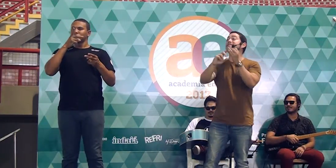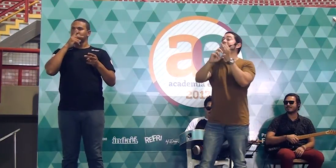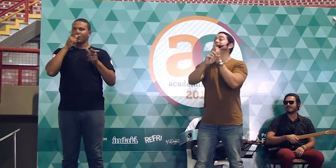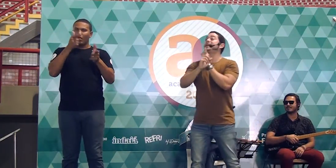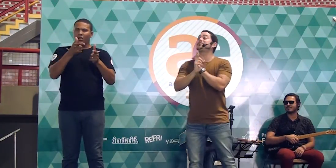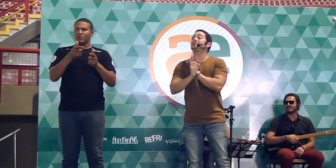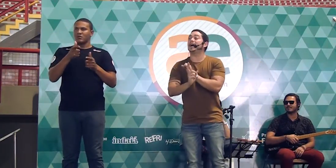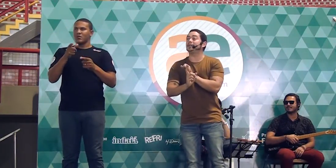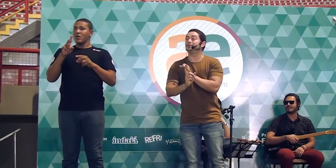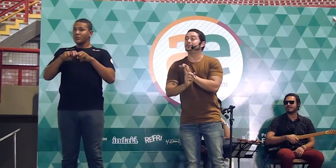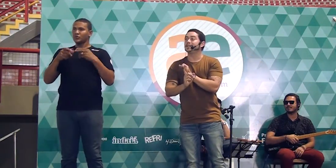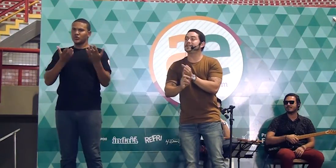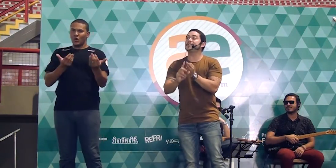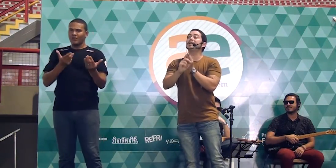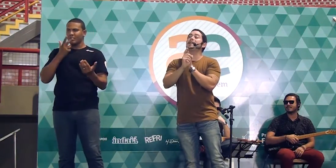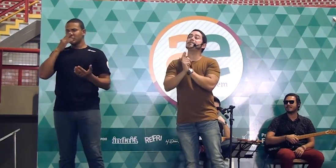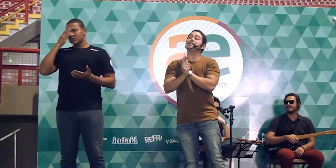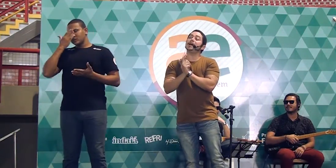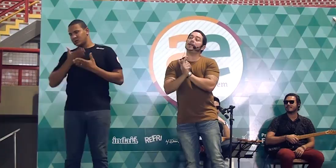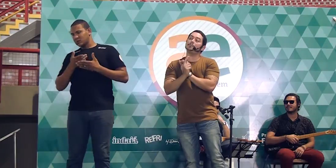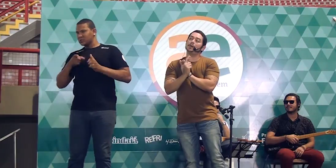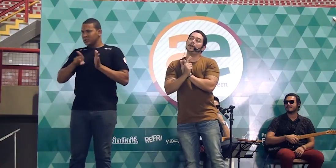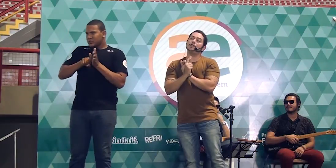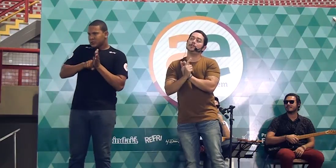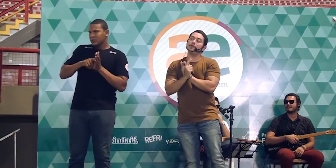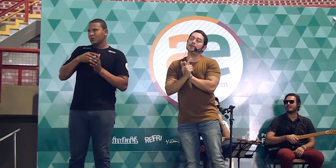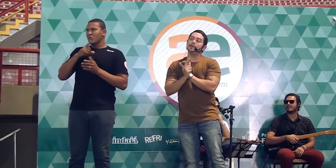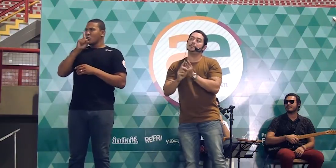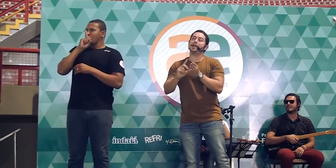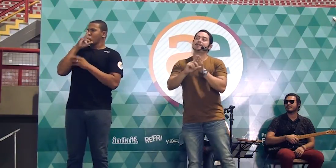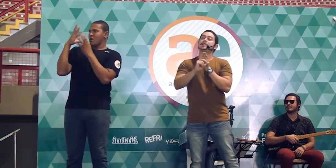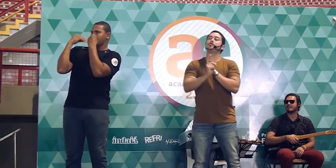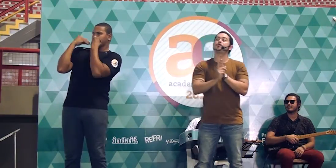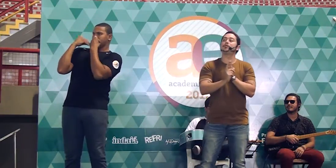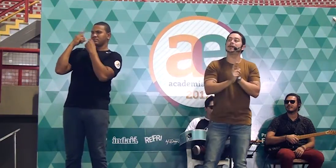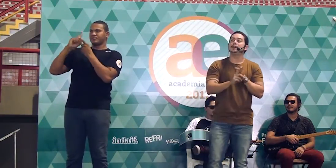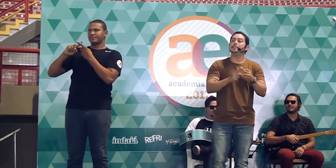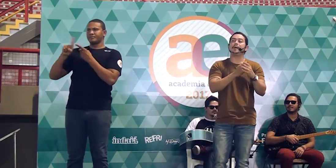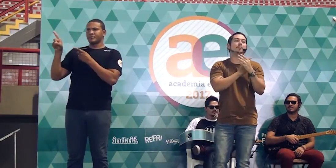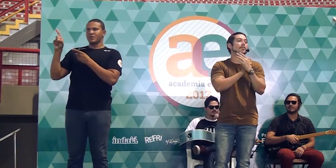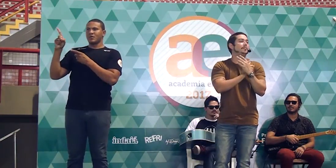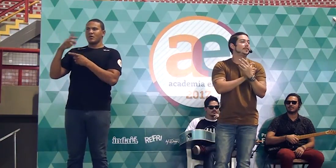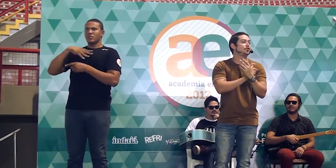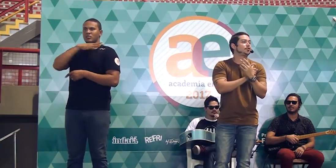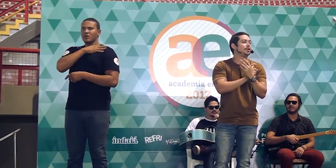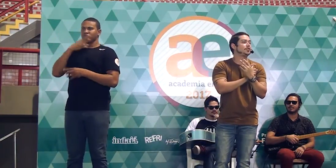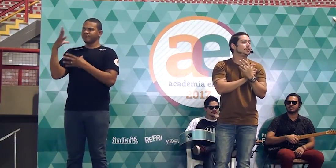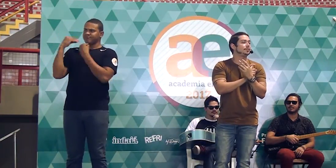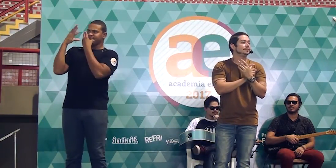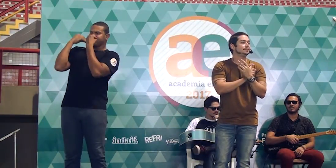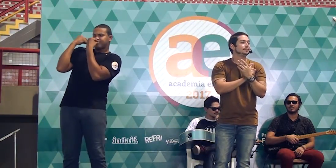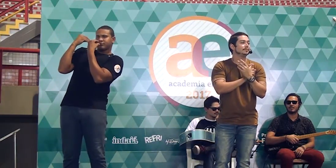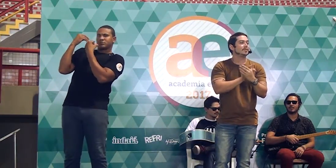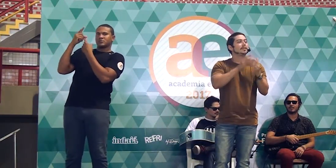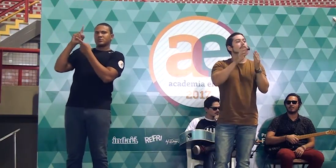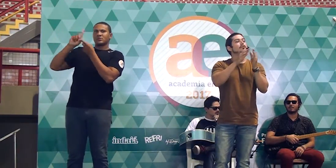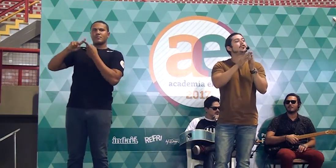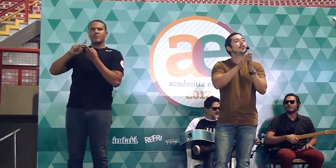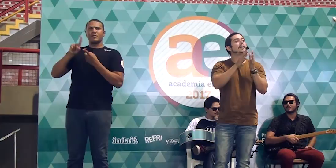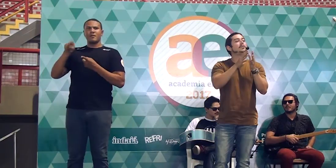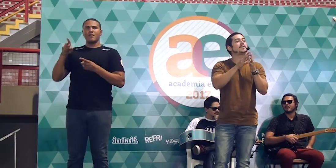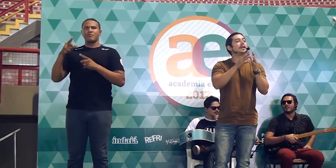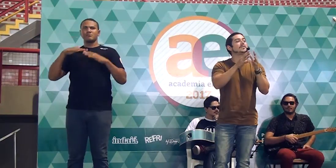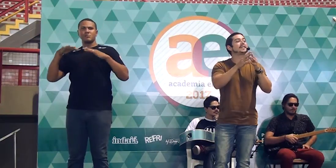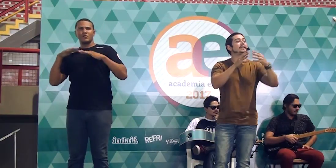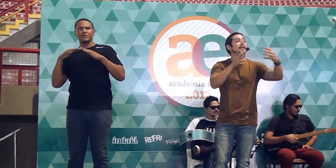falar, desacreditado, silenciado pelo regime, pela censura, pelo movimento estudantil.